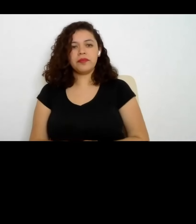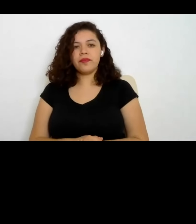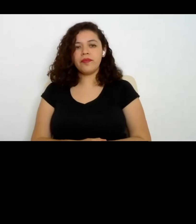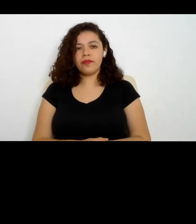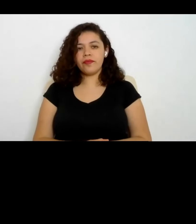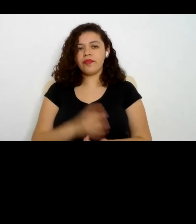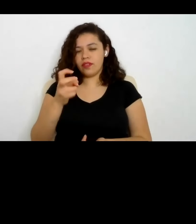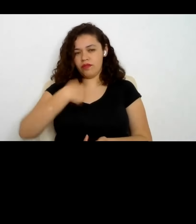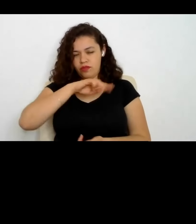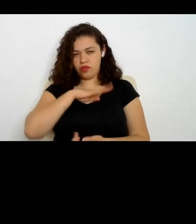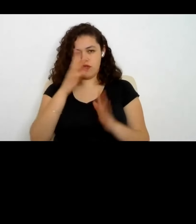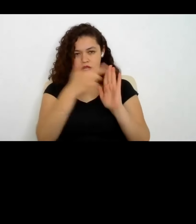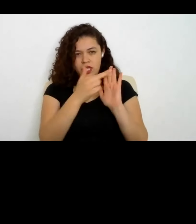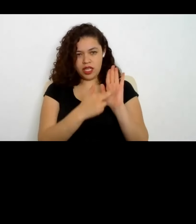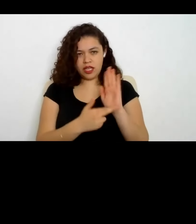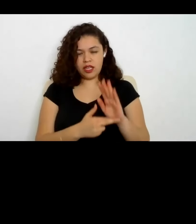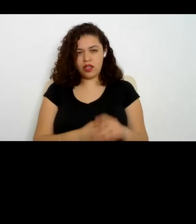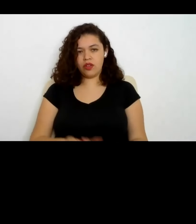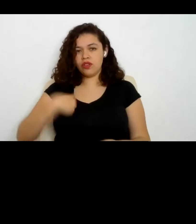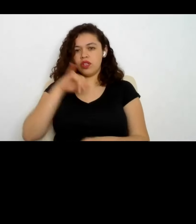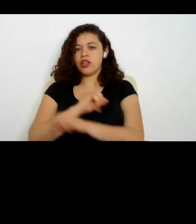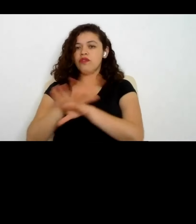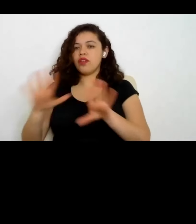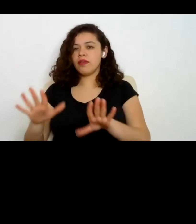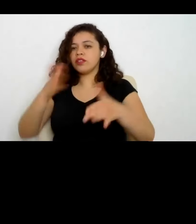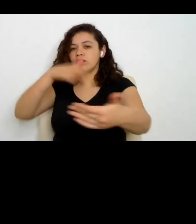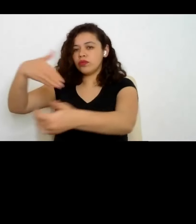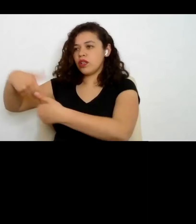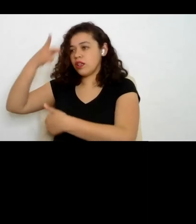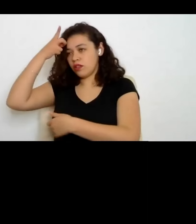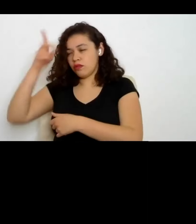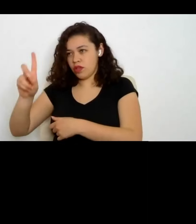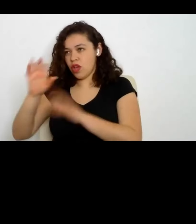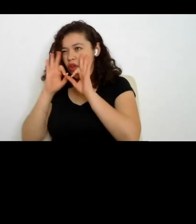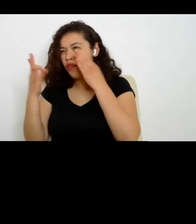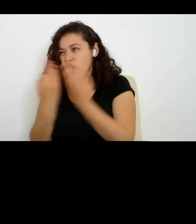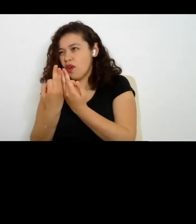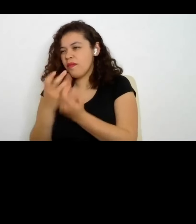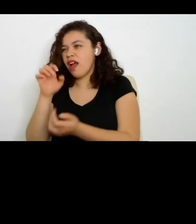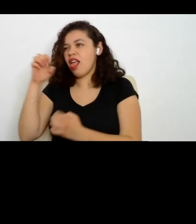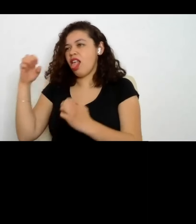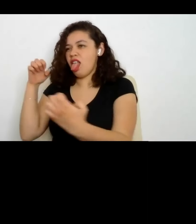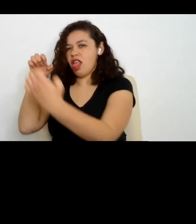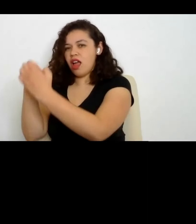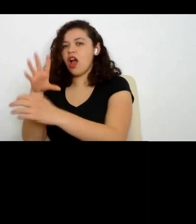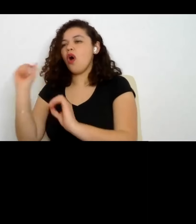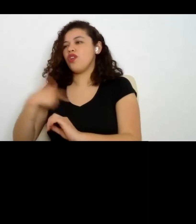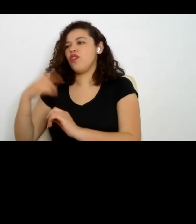que veíamos, que no puedo obtener o recabar los datos por parte de los titulares de una manera engañosa o dolosa.